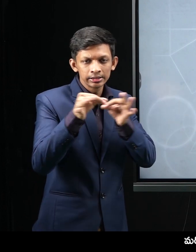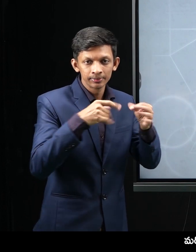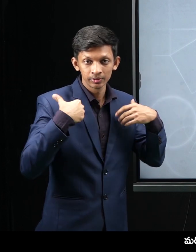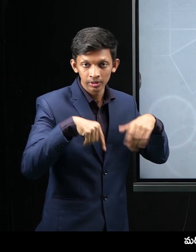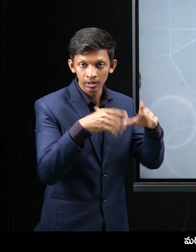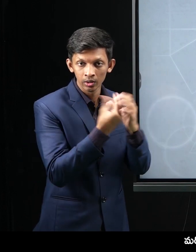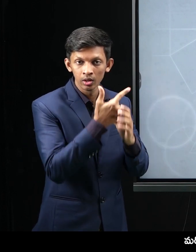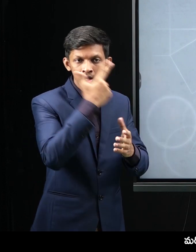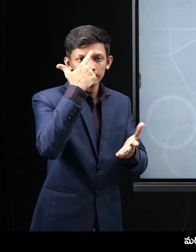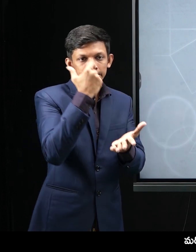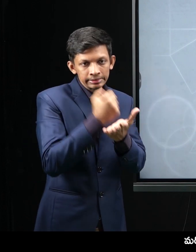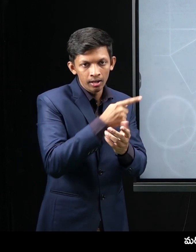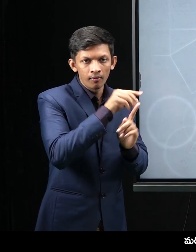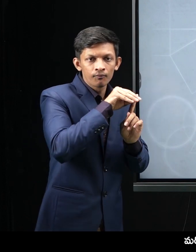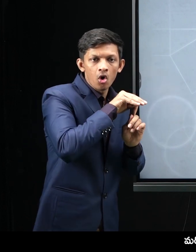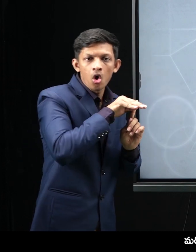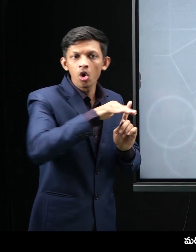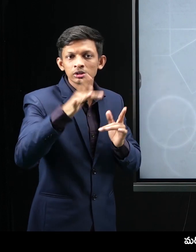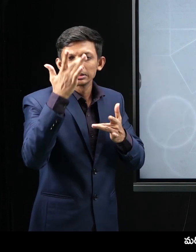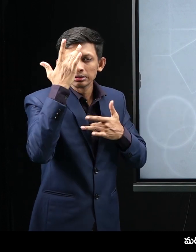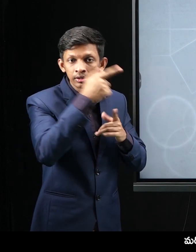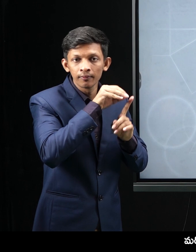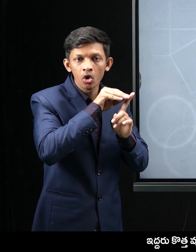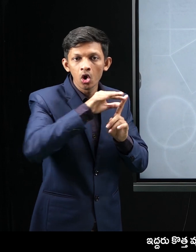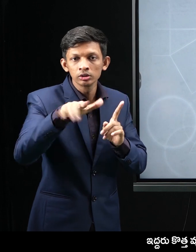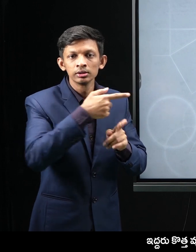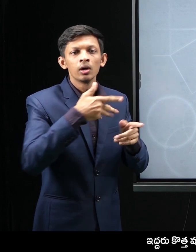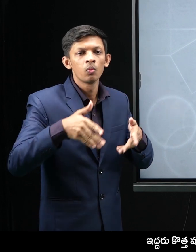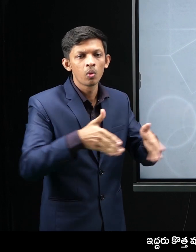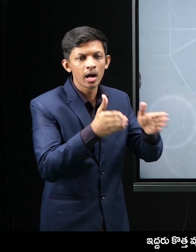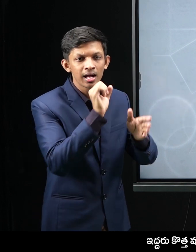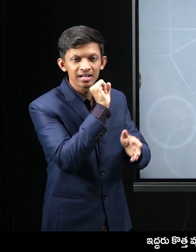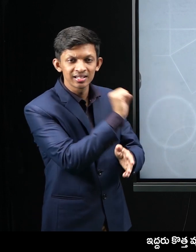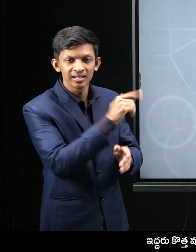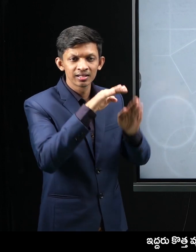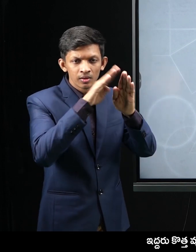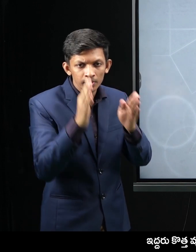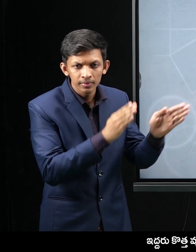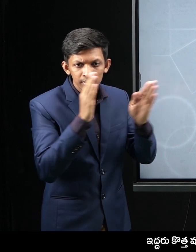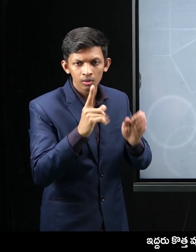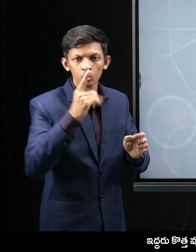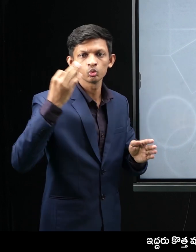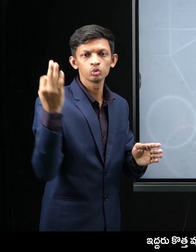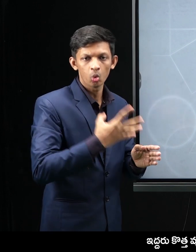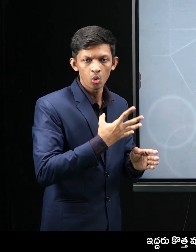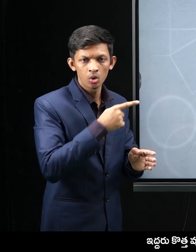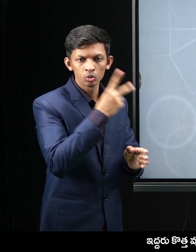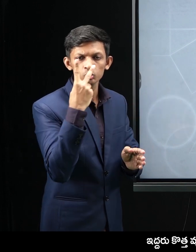మరొక సందర్భంలో ఒక వైరల్ వ్యాధి ఏ దేశంలోనైనా ఇద్దరు కొత్త వ్యక్తులు ప్రభావితమైన వ్యక్తి ద్వారా